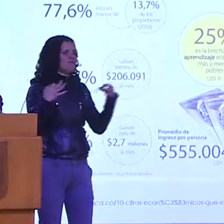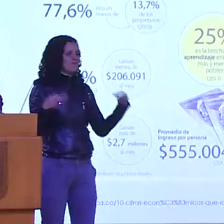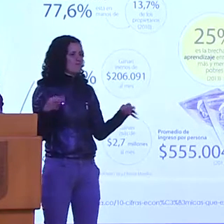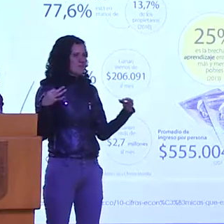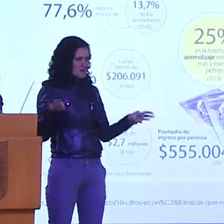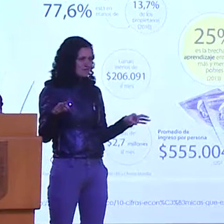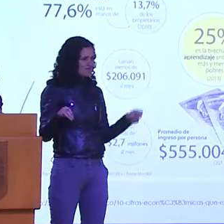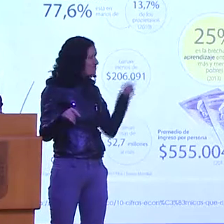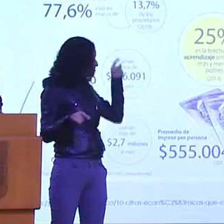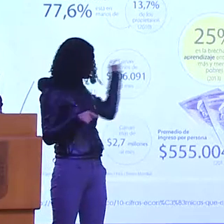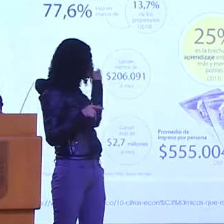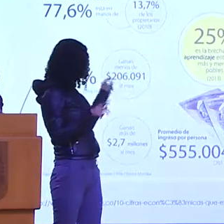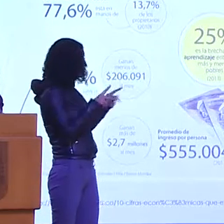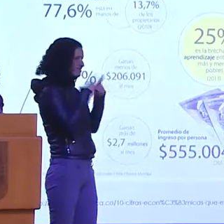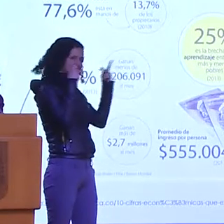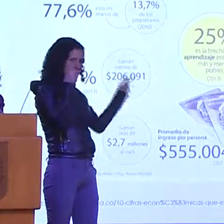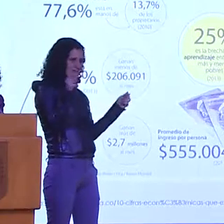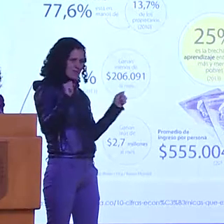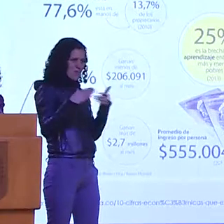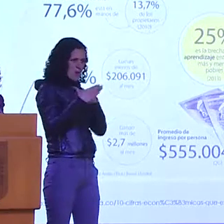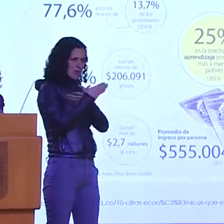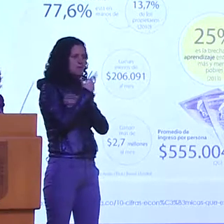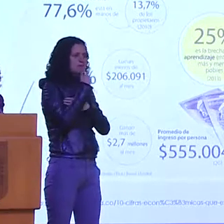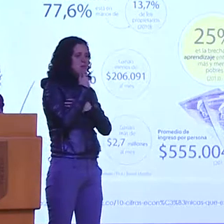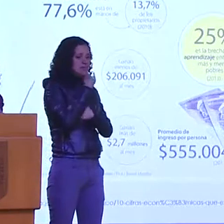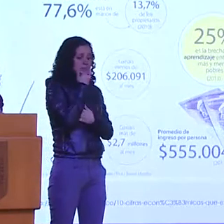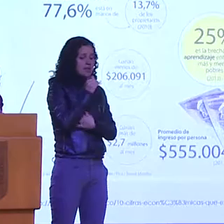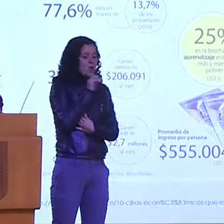este diario de la República se dice que el